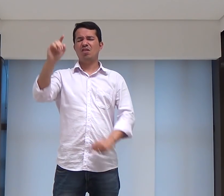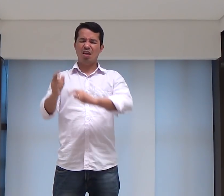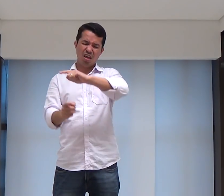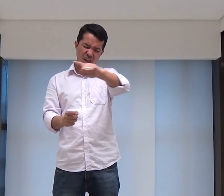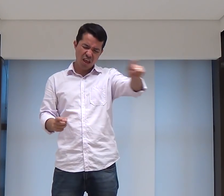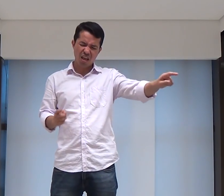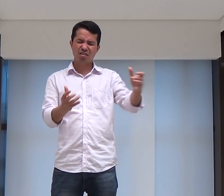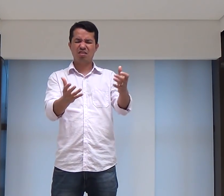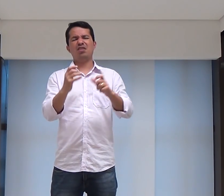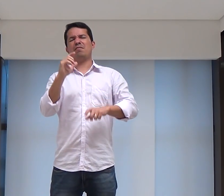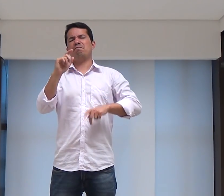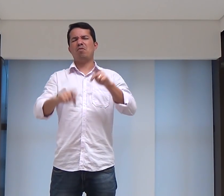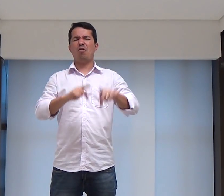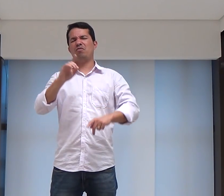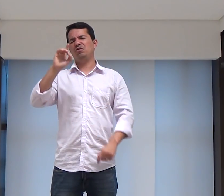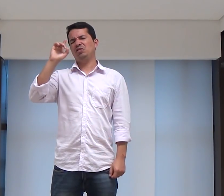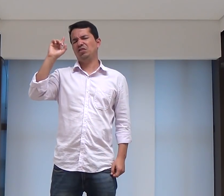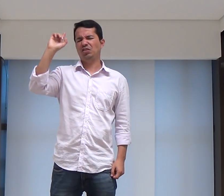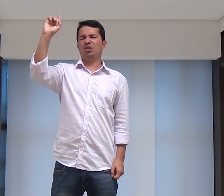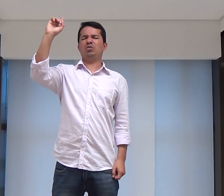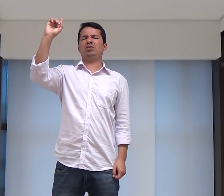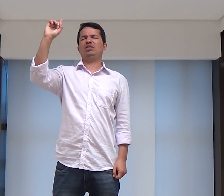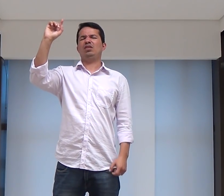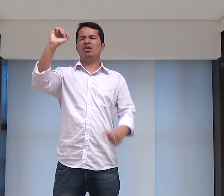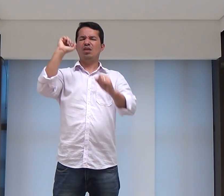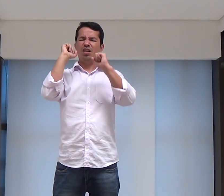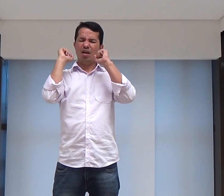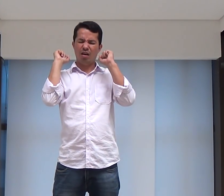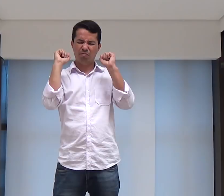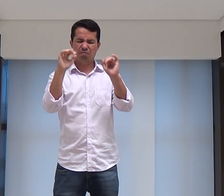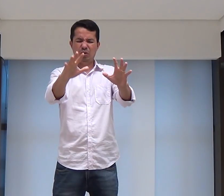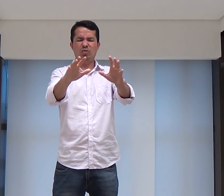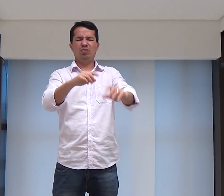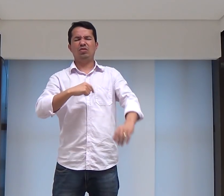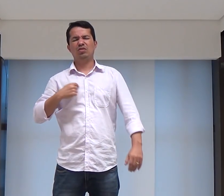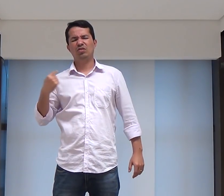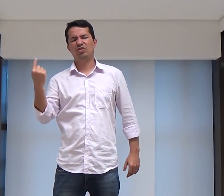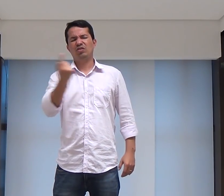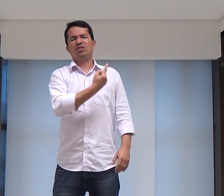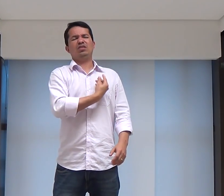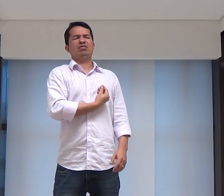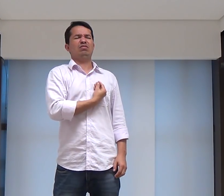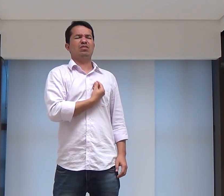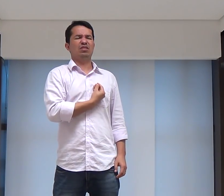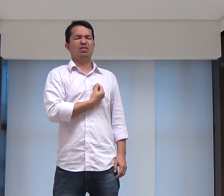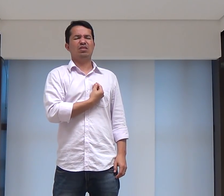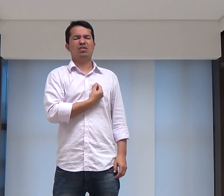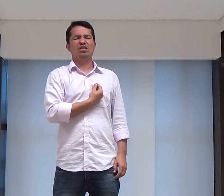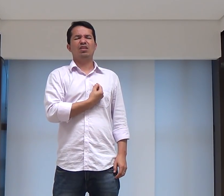Deus. Eu quero também que Ele seja o povo de Deus. Abençoa, Pai. Abençoa a nossa vida.